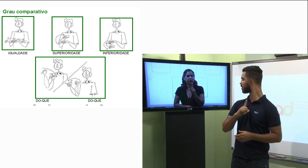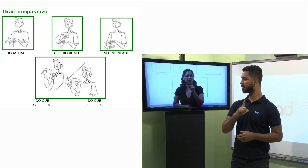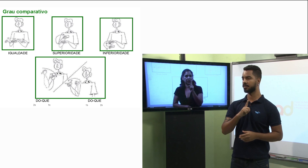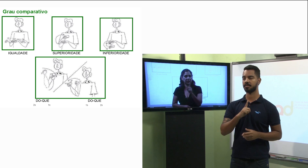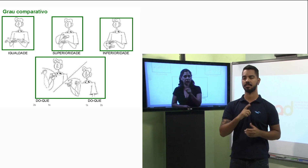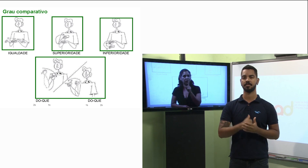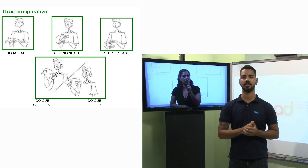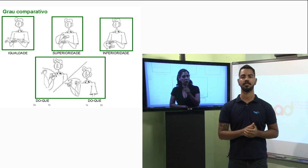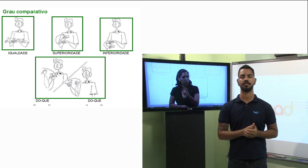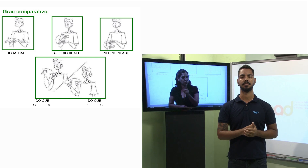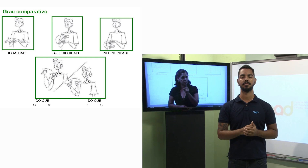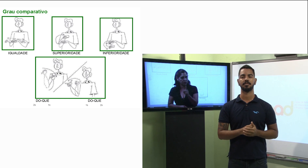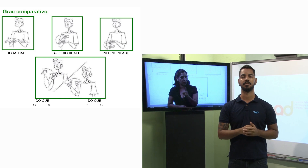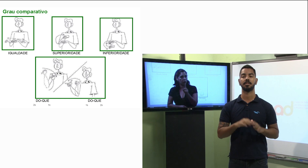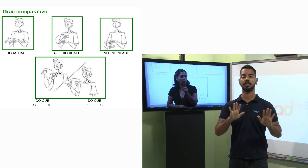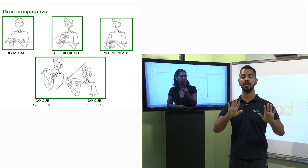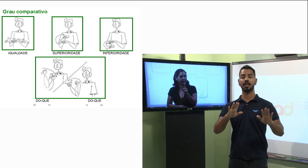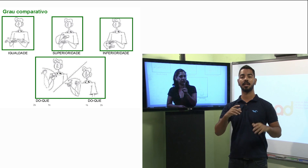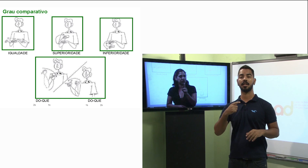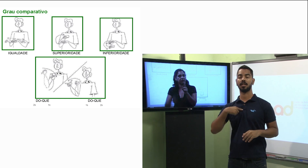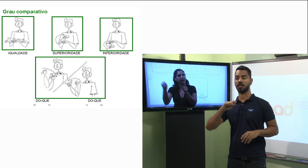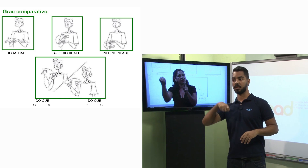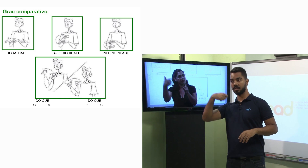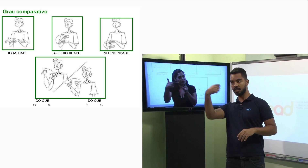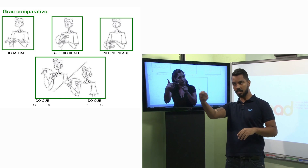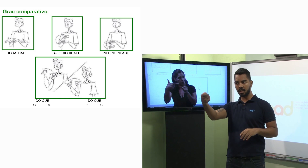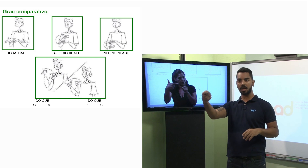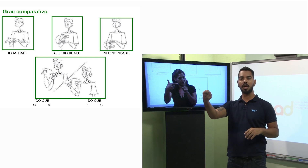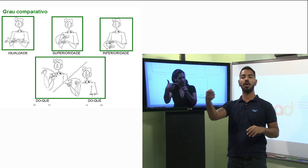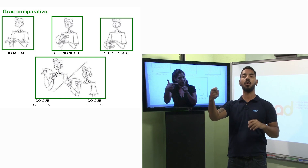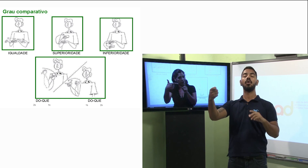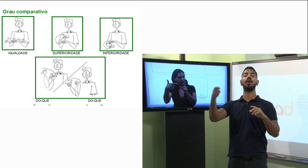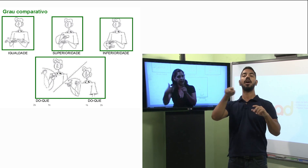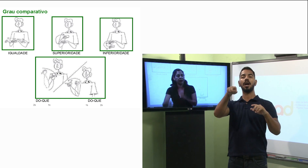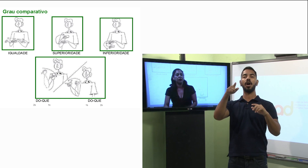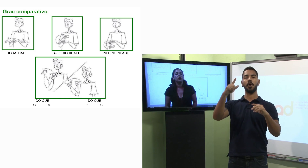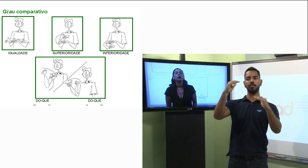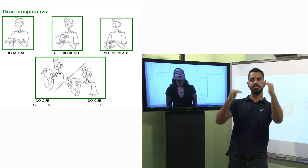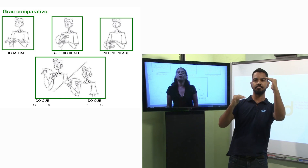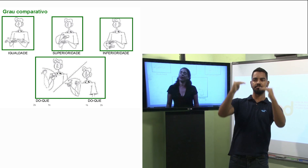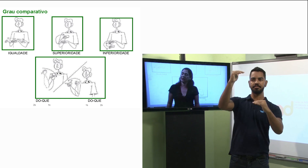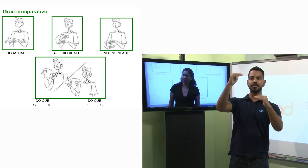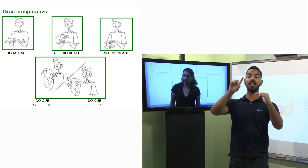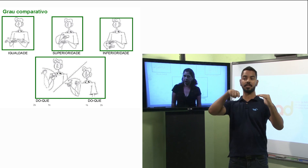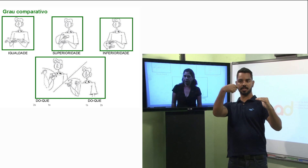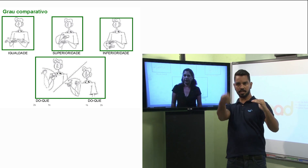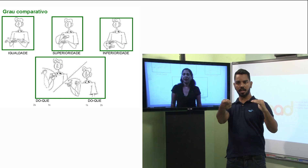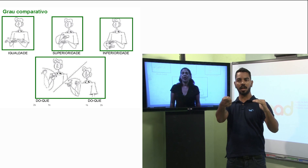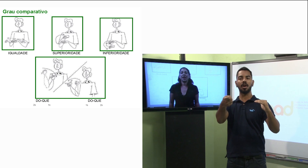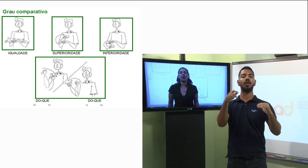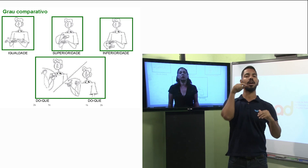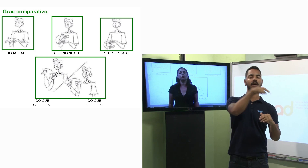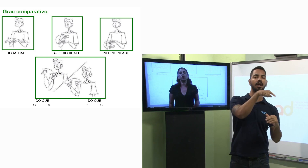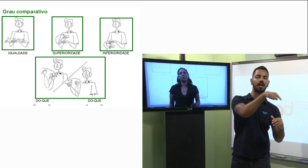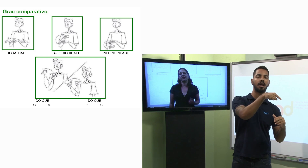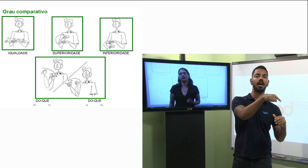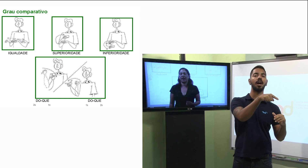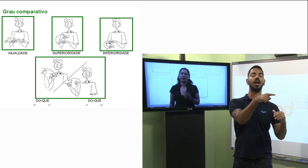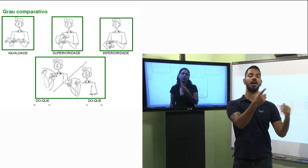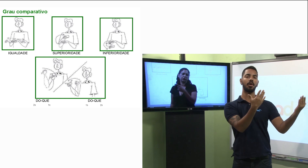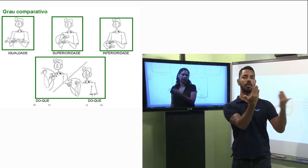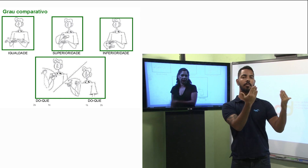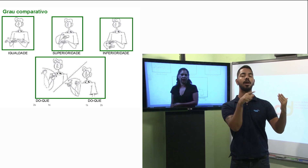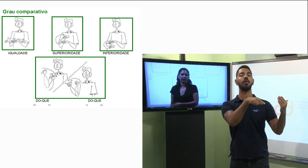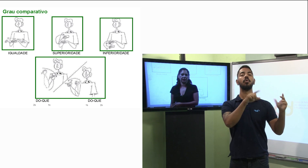comparado, seguido da conjunção comparativa do que, ok? Por exemplo, eu sou